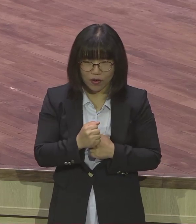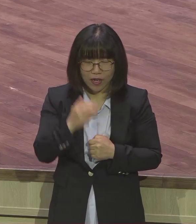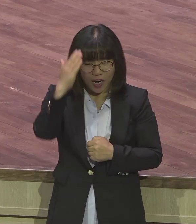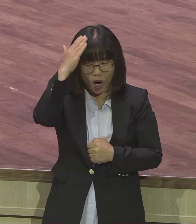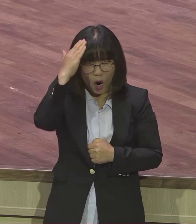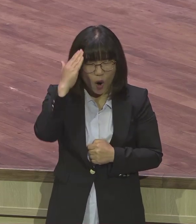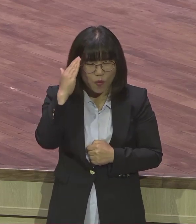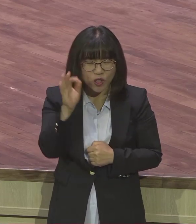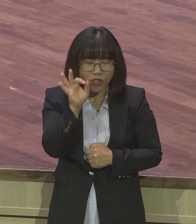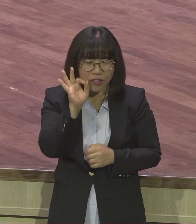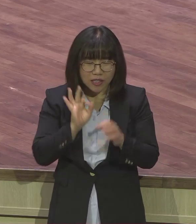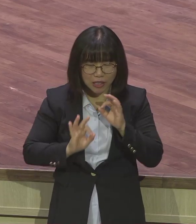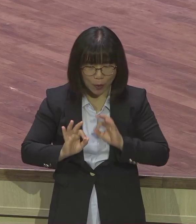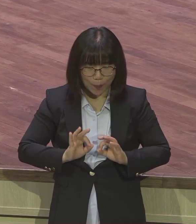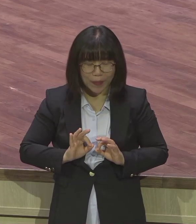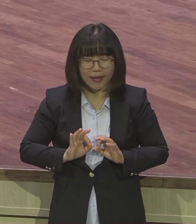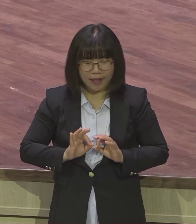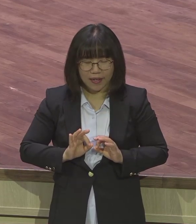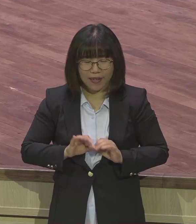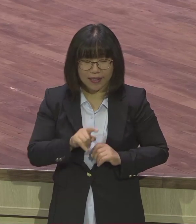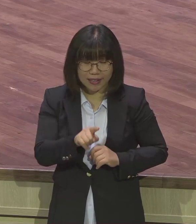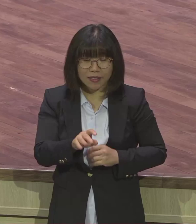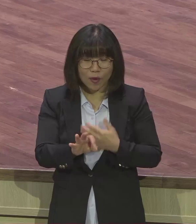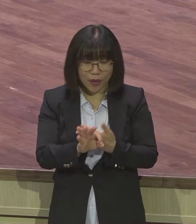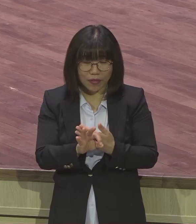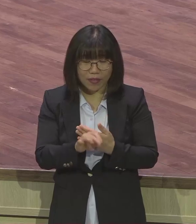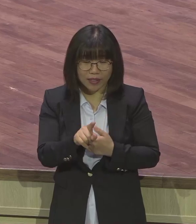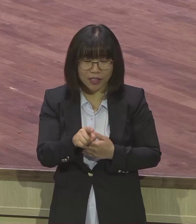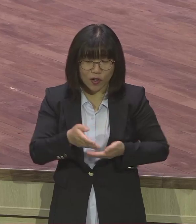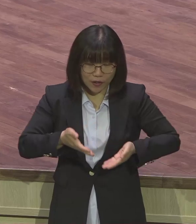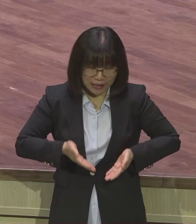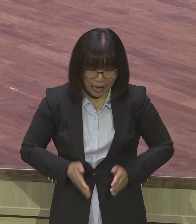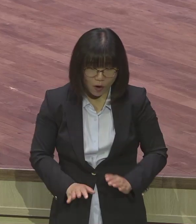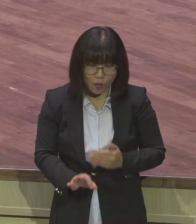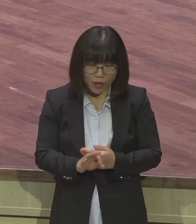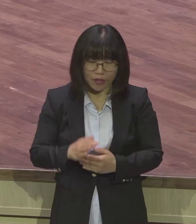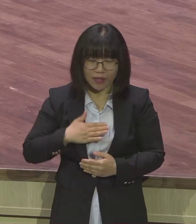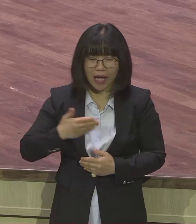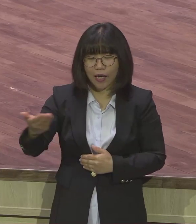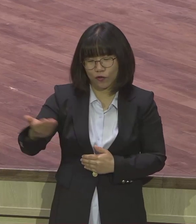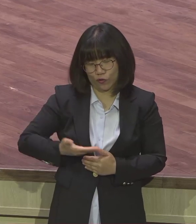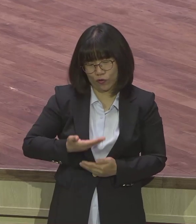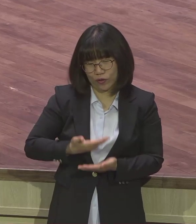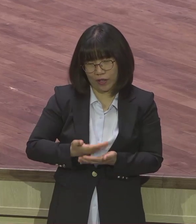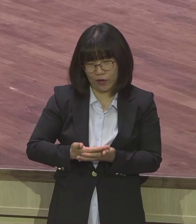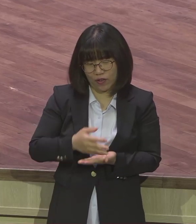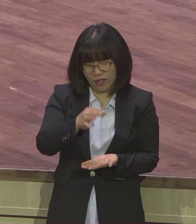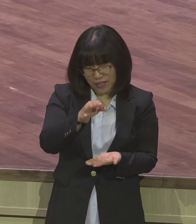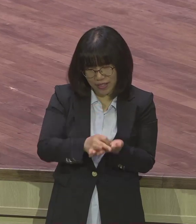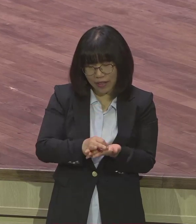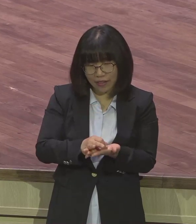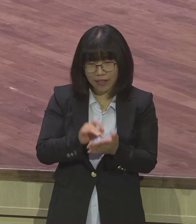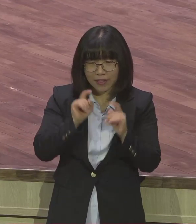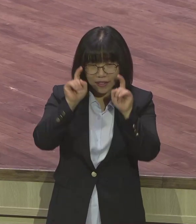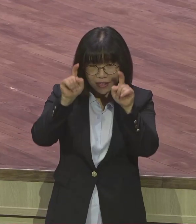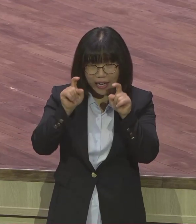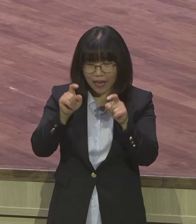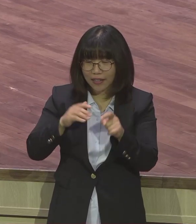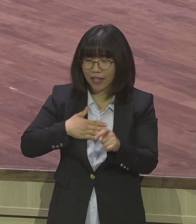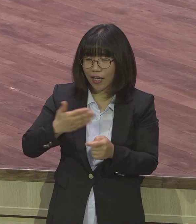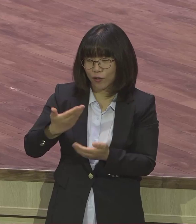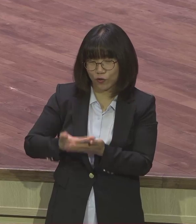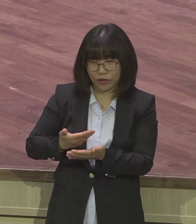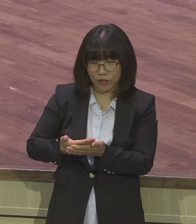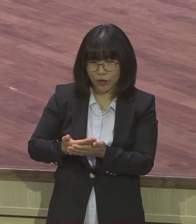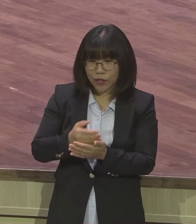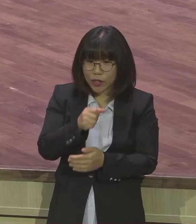것 가려지면 그것이 혹시 나오면 제 것을 주세요. 이렇게 말합니다. 그런데 실제로